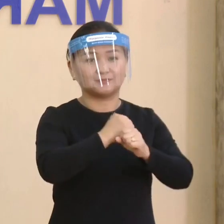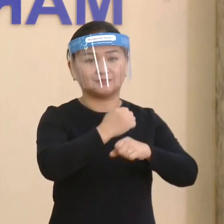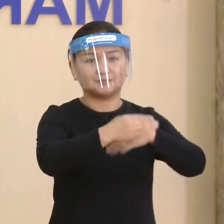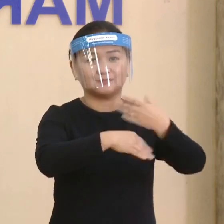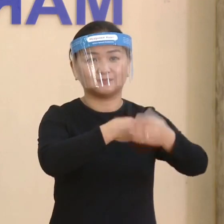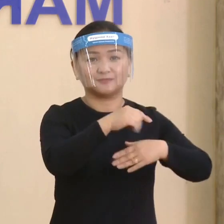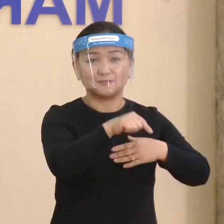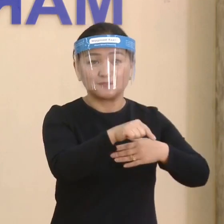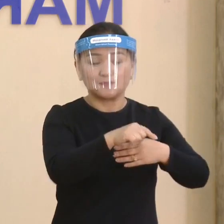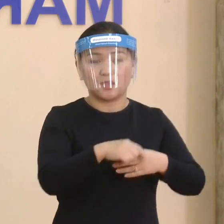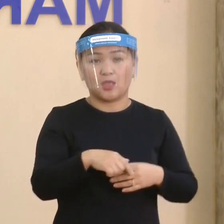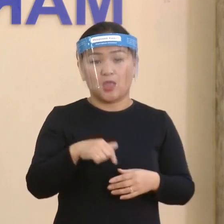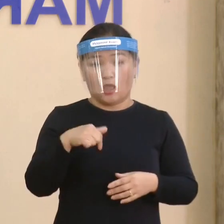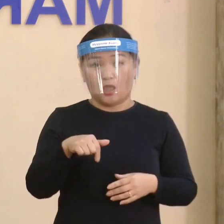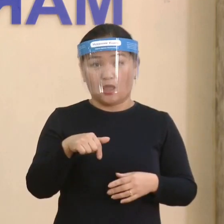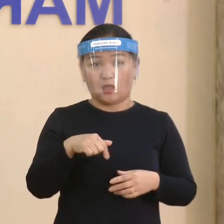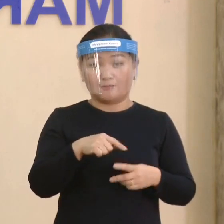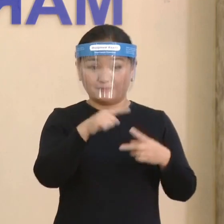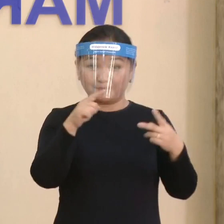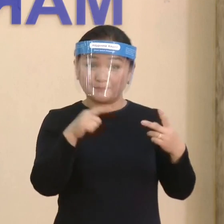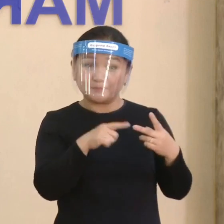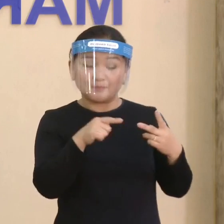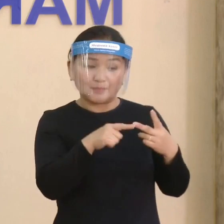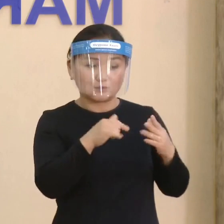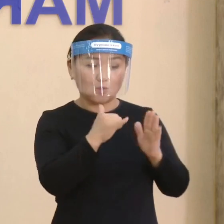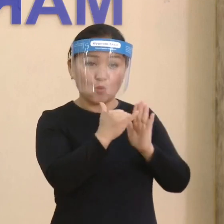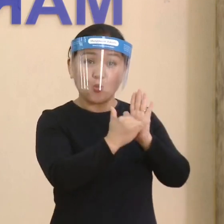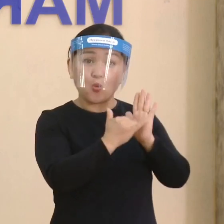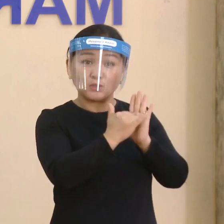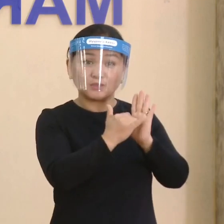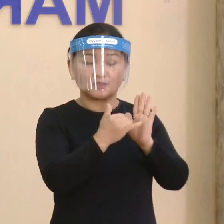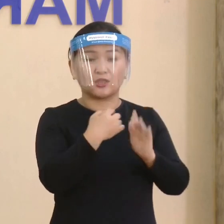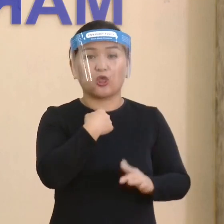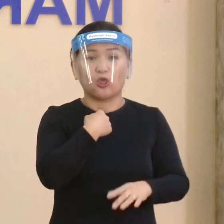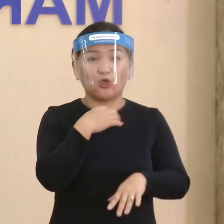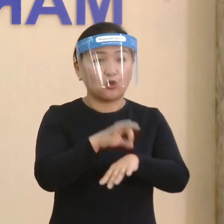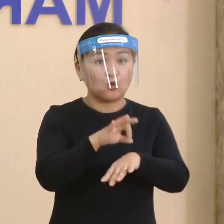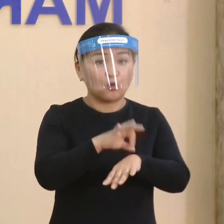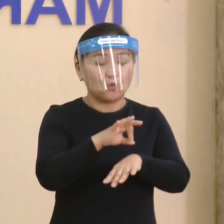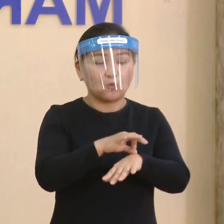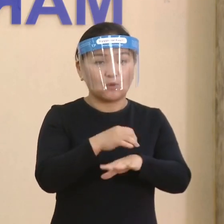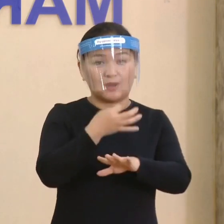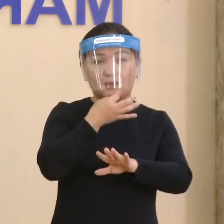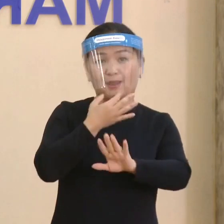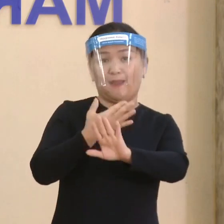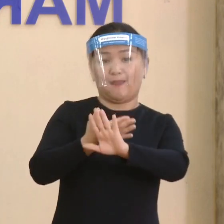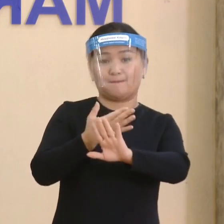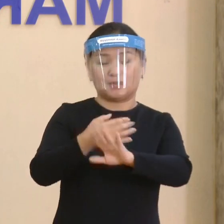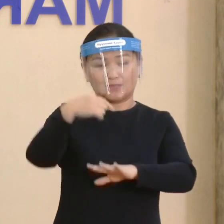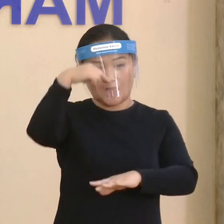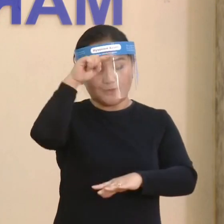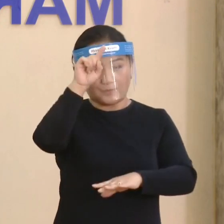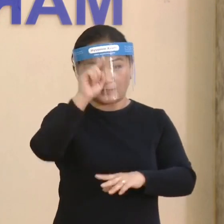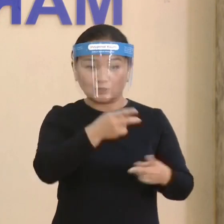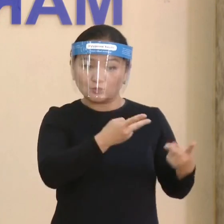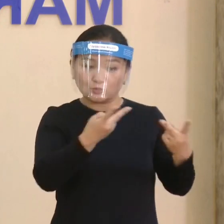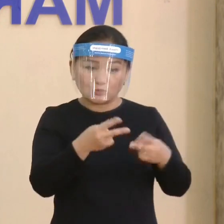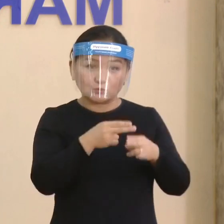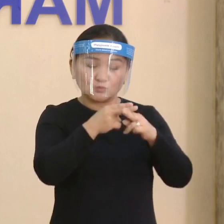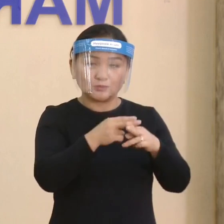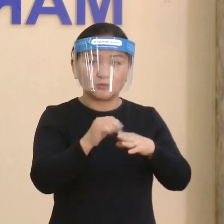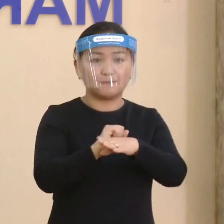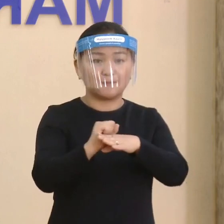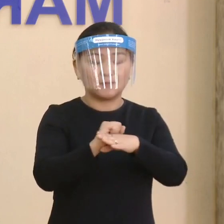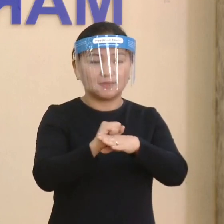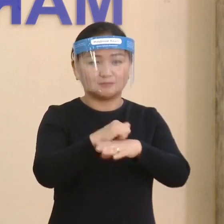За энээс гадна бол улирлын томоогоо сэргийлэх, улирлын томоогийн үеийн эмнэлгийн тусламж үйлчилгээний бэлэн байдлыг хангах төлөвлөгөөн дээр бол бид